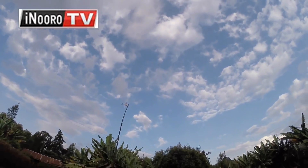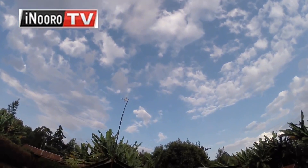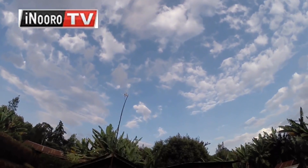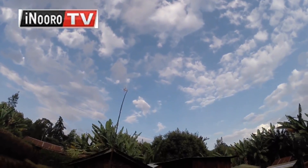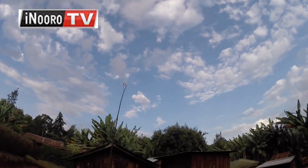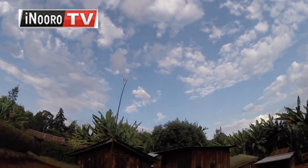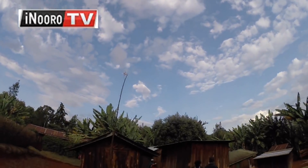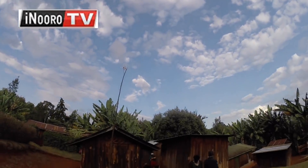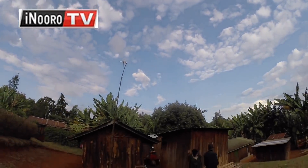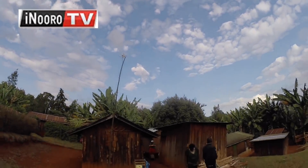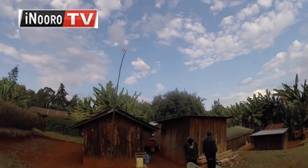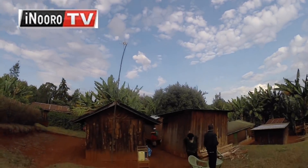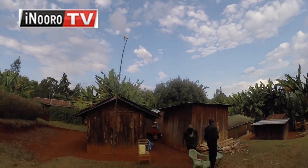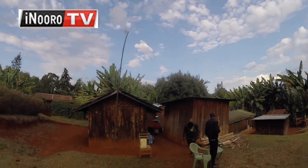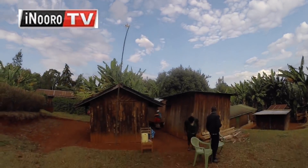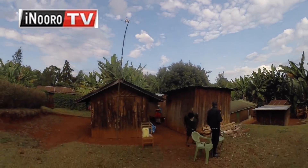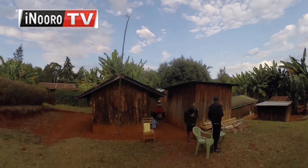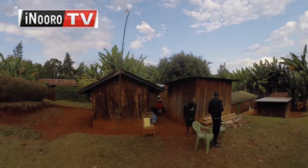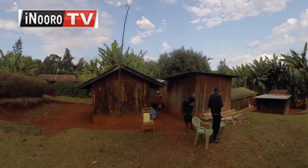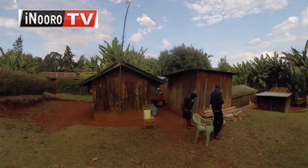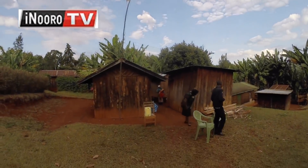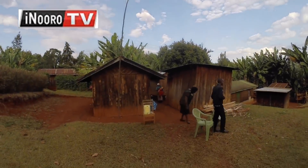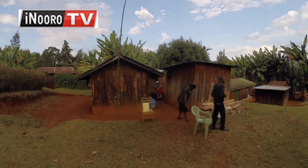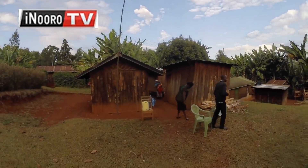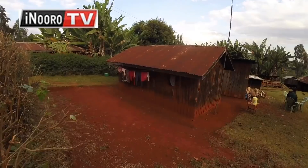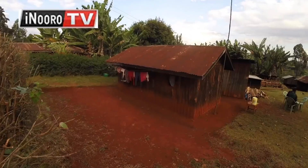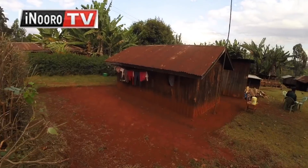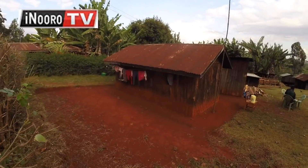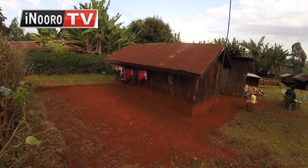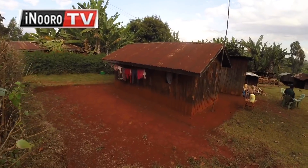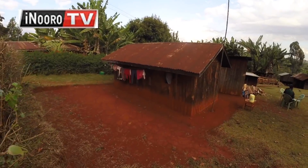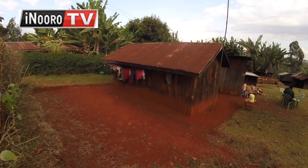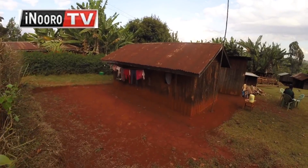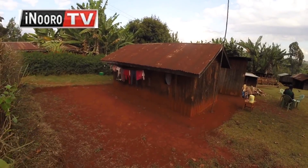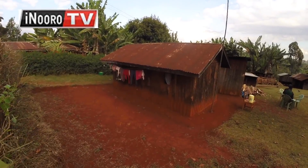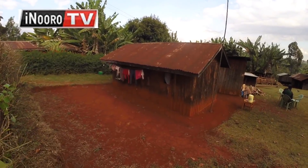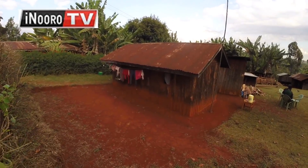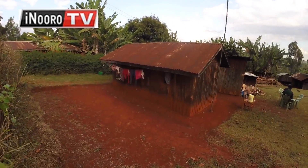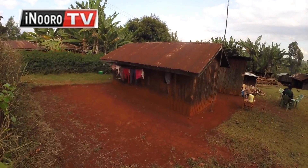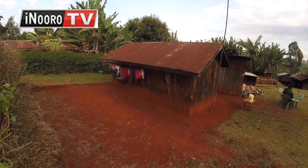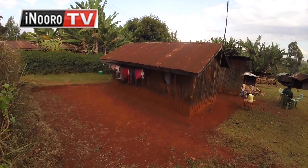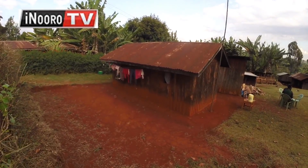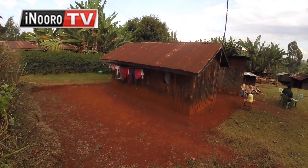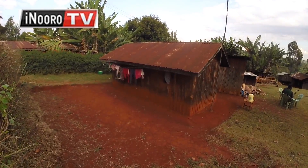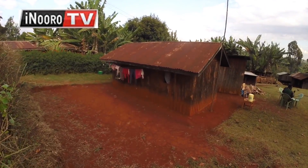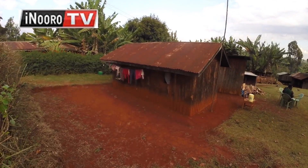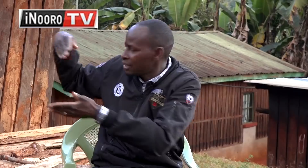nginya muciĩ ũtukũ amu ni maramenya ona magibunja matiraiguo. Makienja o haria menjete